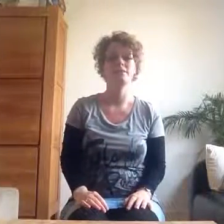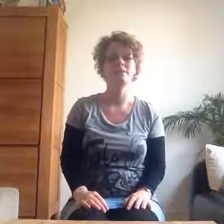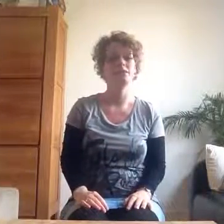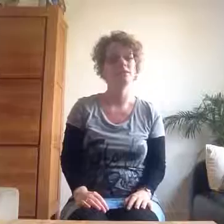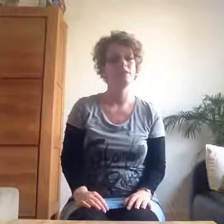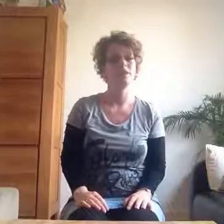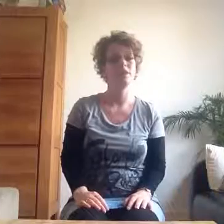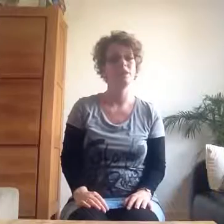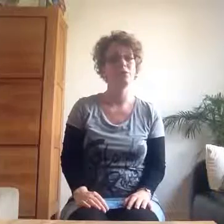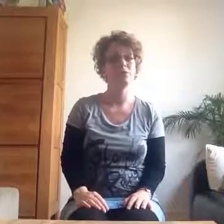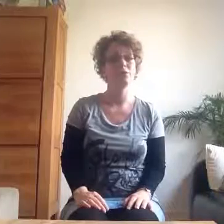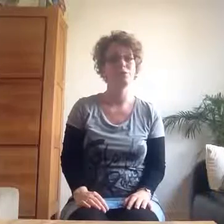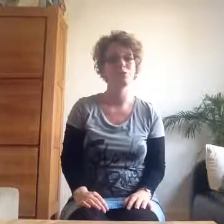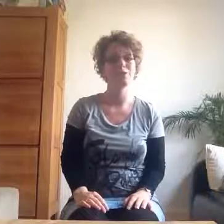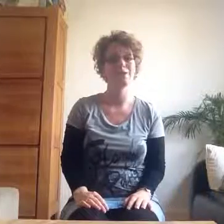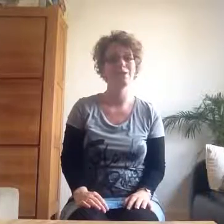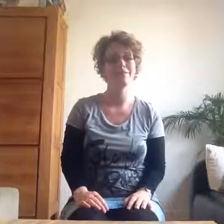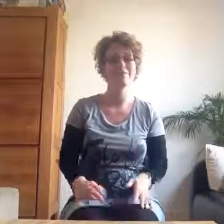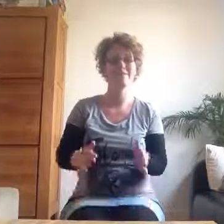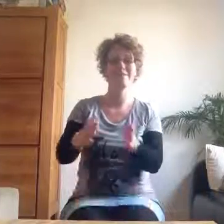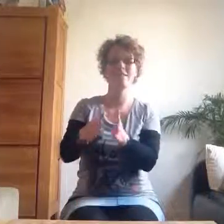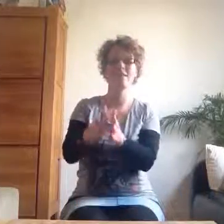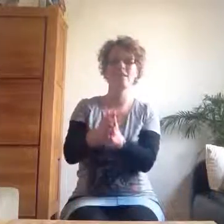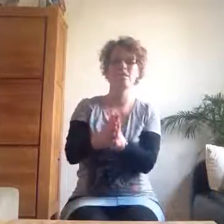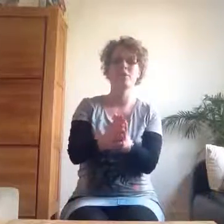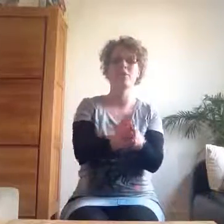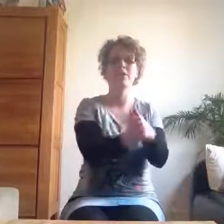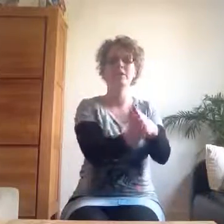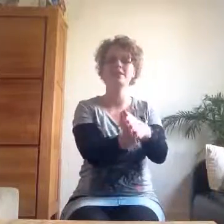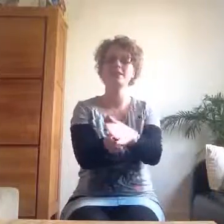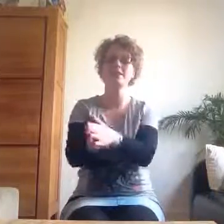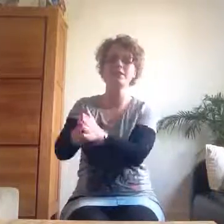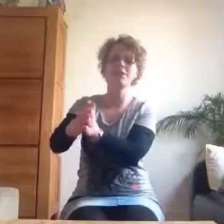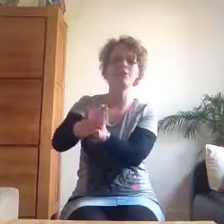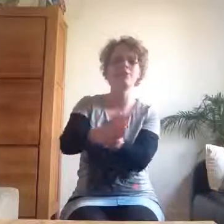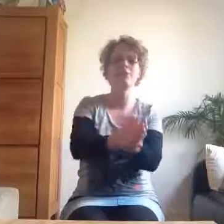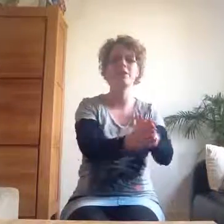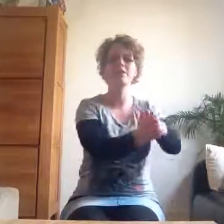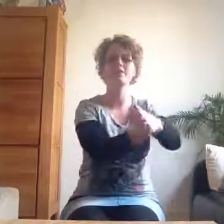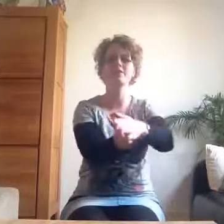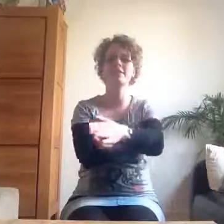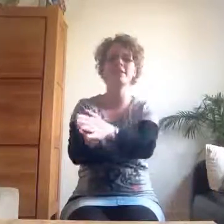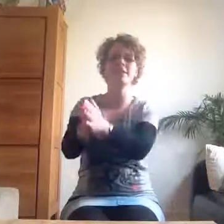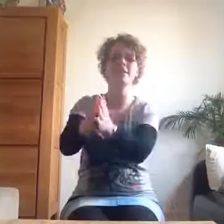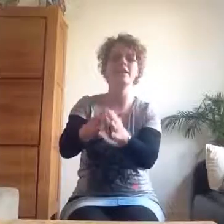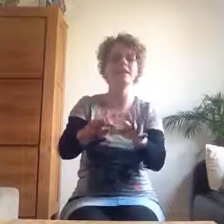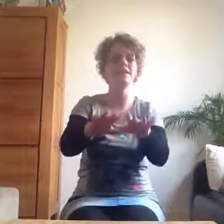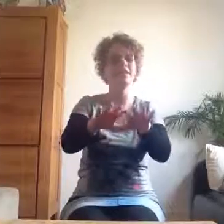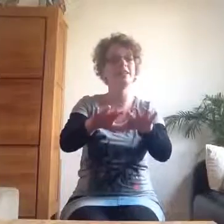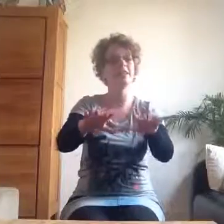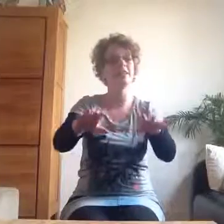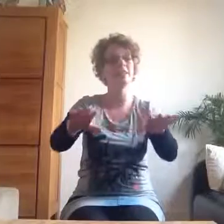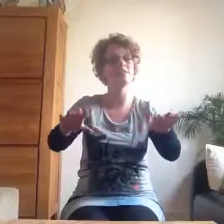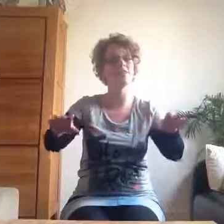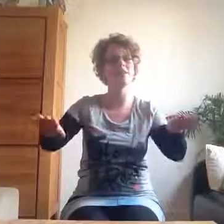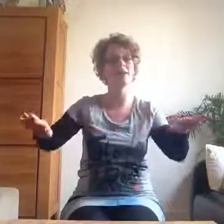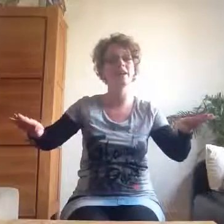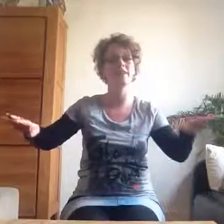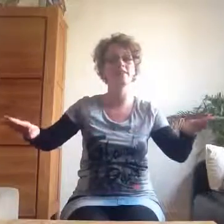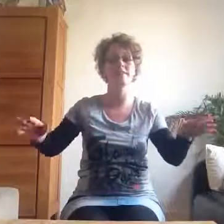En nu ga ik hem voor jullie zingen. Visje, visje in het water.